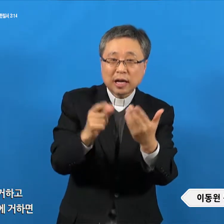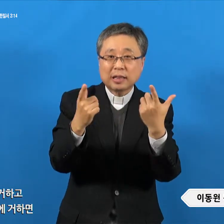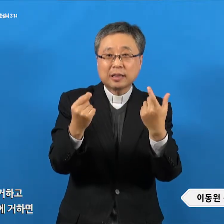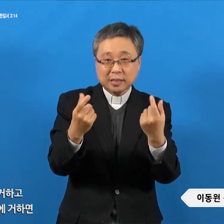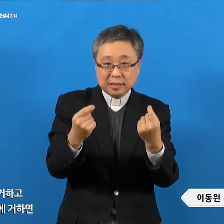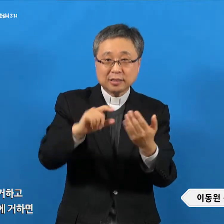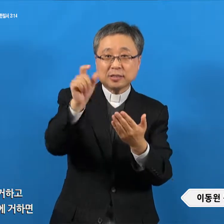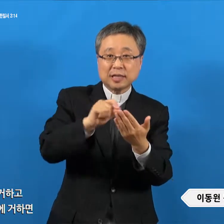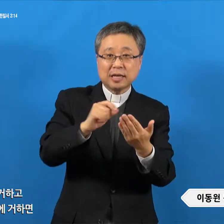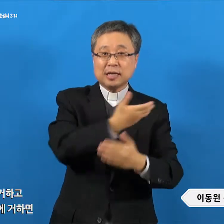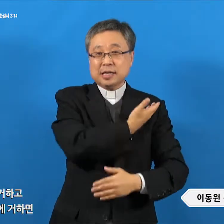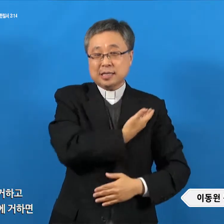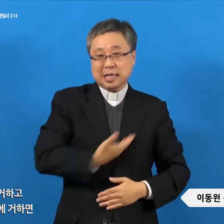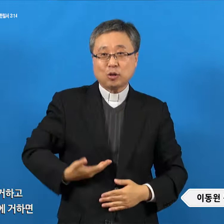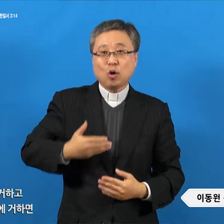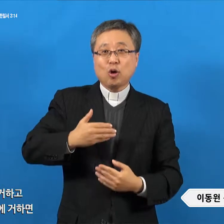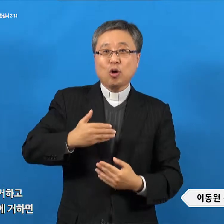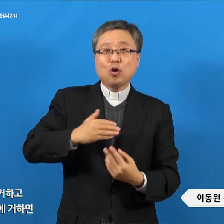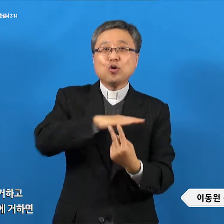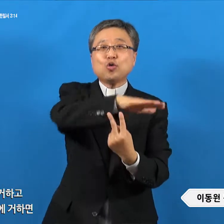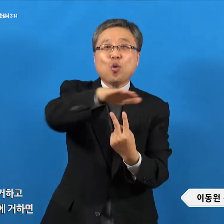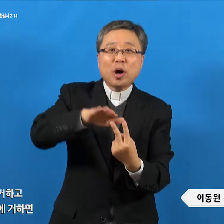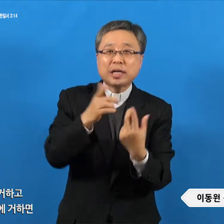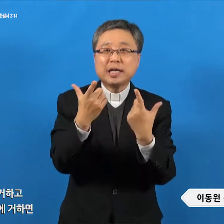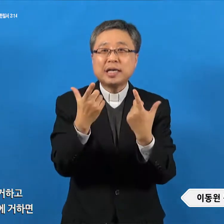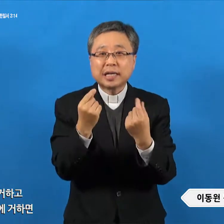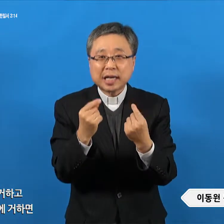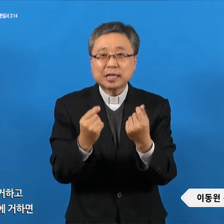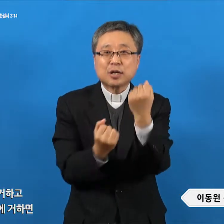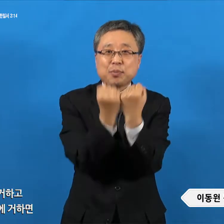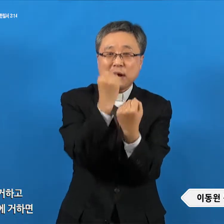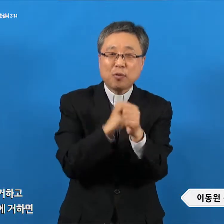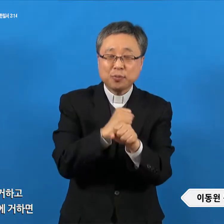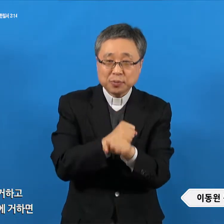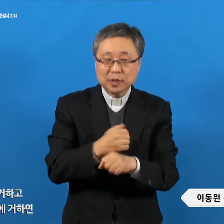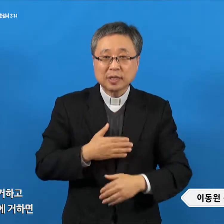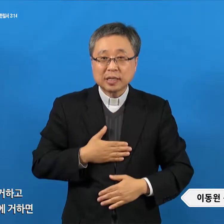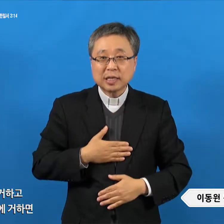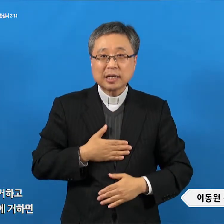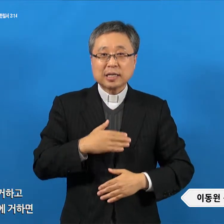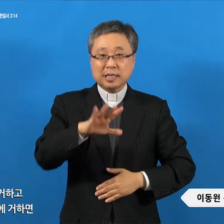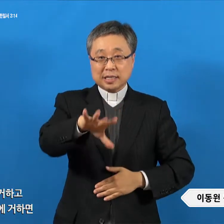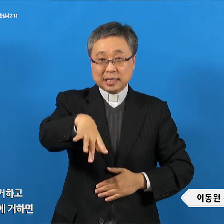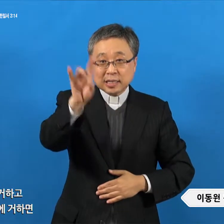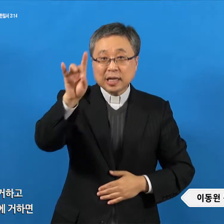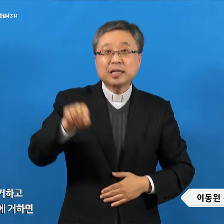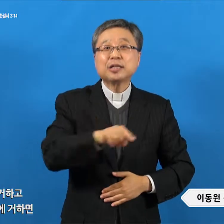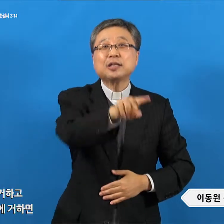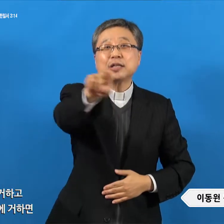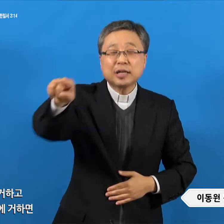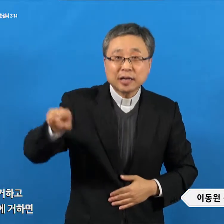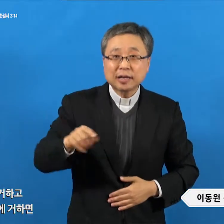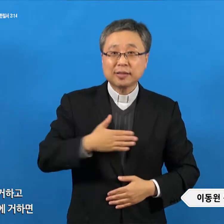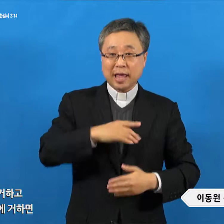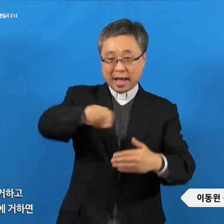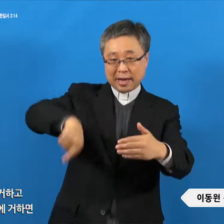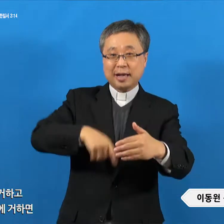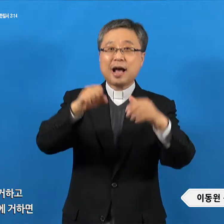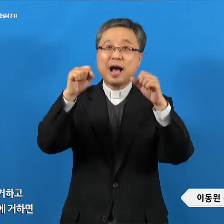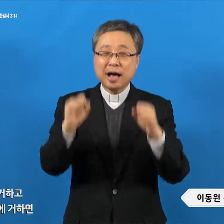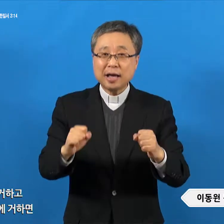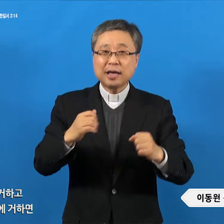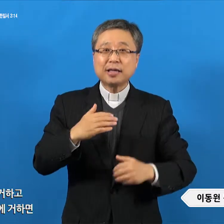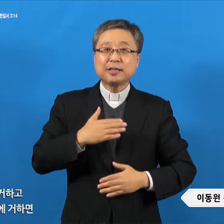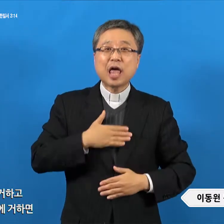요한이 이 대목을 설명하고 있습니다. 자, 요한복음 15장 7절을 읽습니다. 시작. 너희야 내 안에 거하고